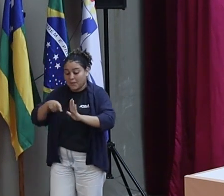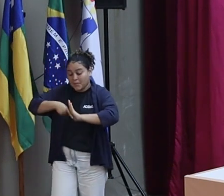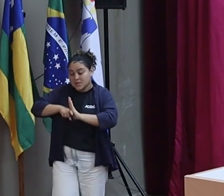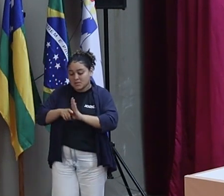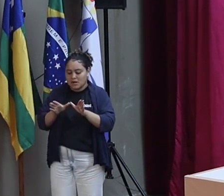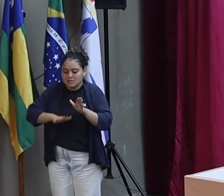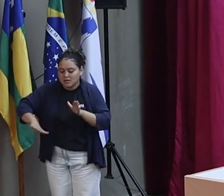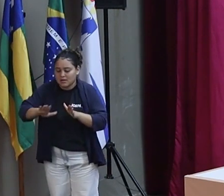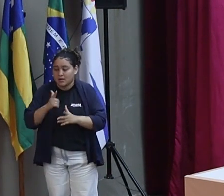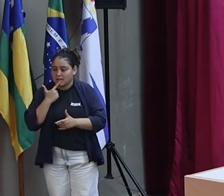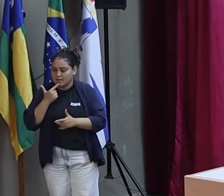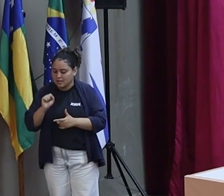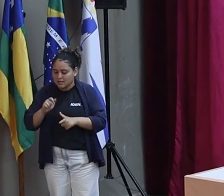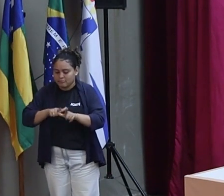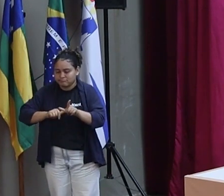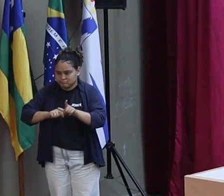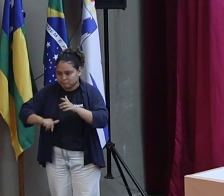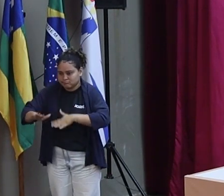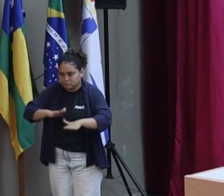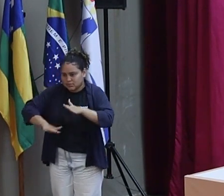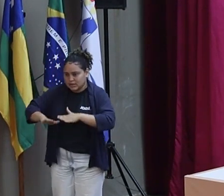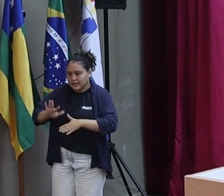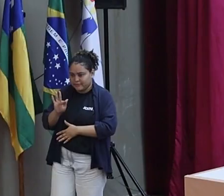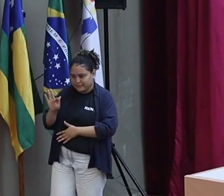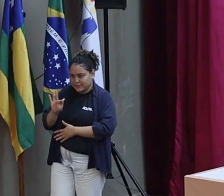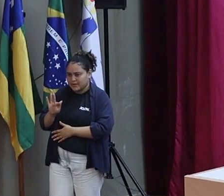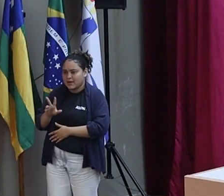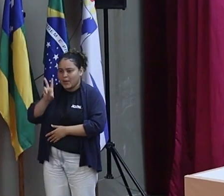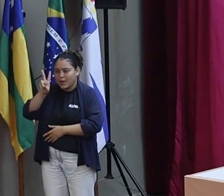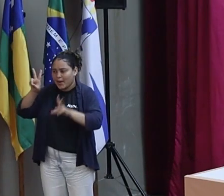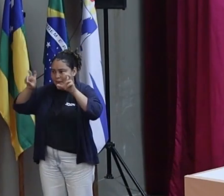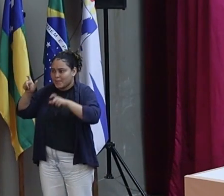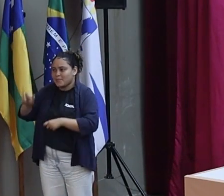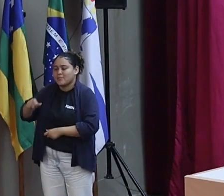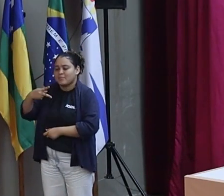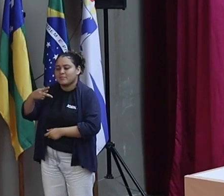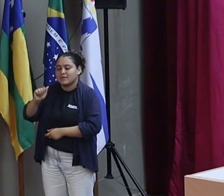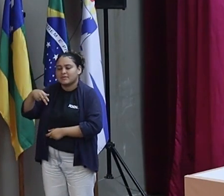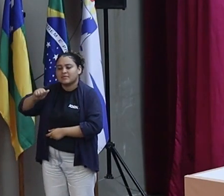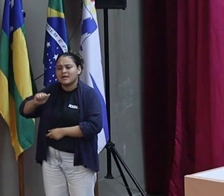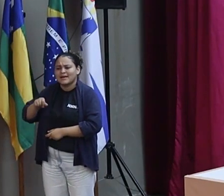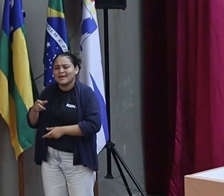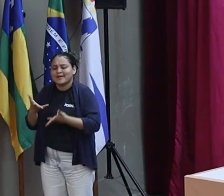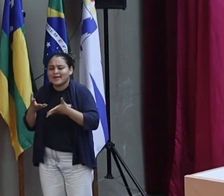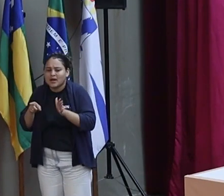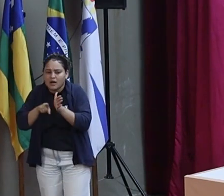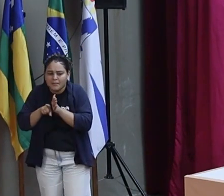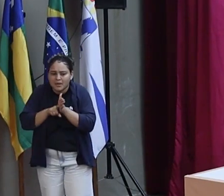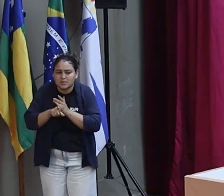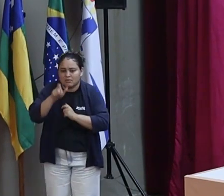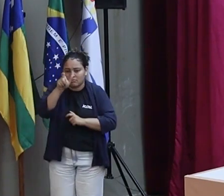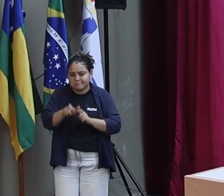Universidade Federal, em que a pesquisadora, né, a professora Ana Paula Rabelo, tentava investigar 3 gerações